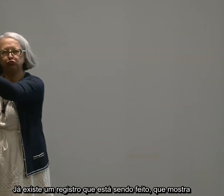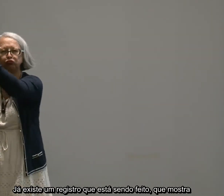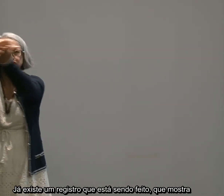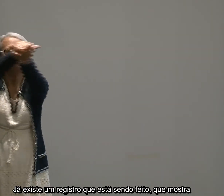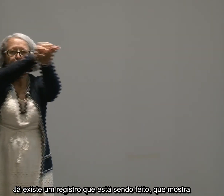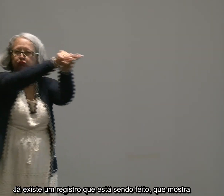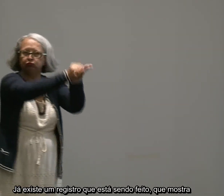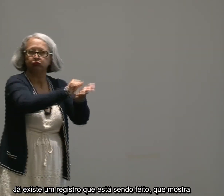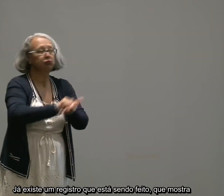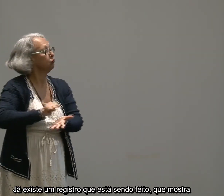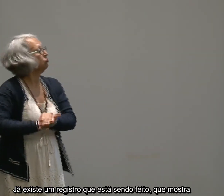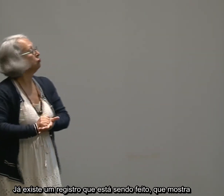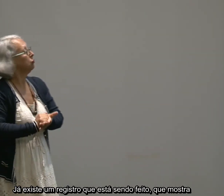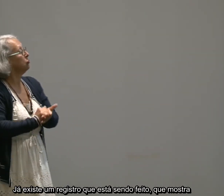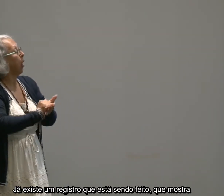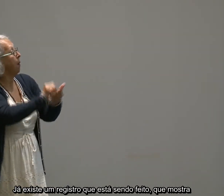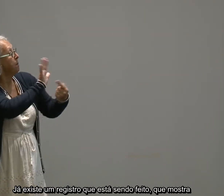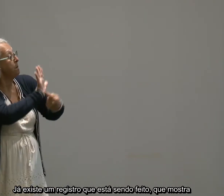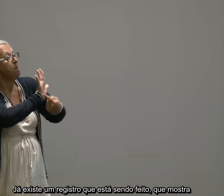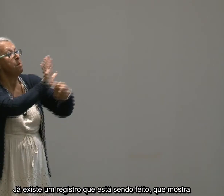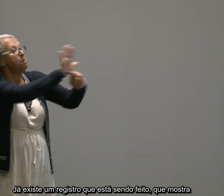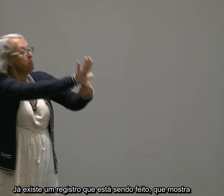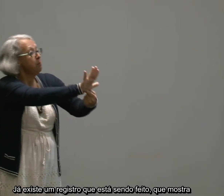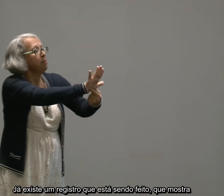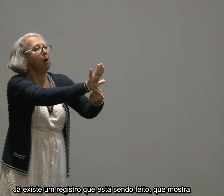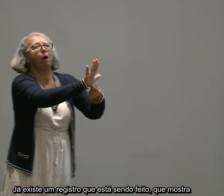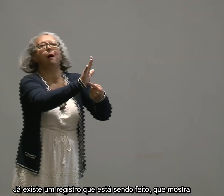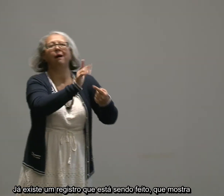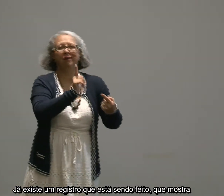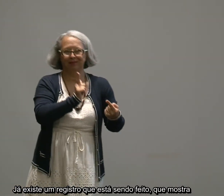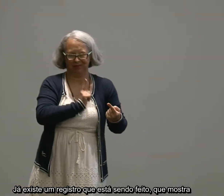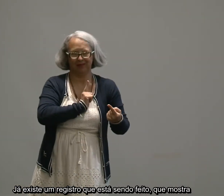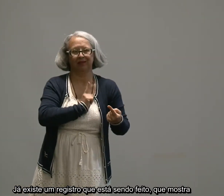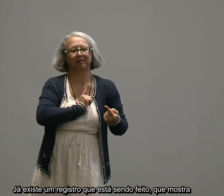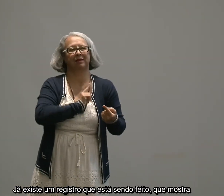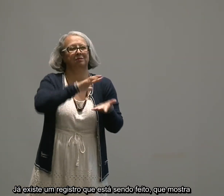Já existe um registro que está sendo feito que mostra